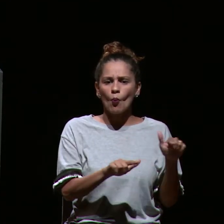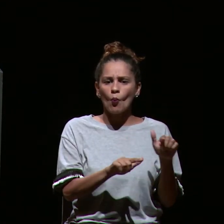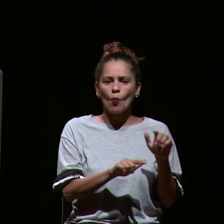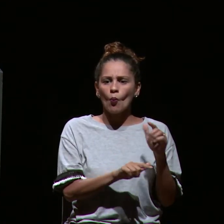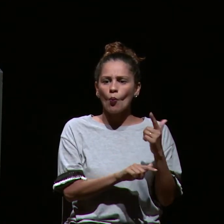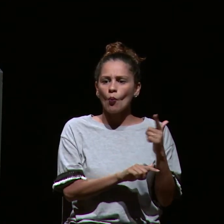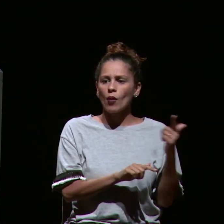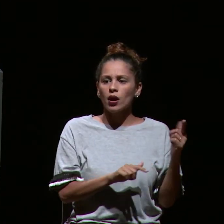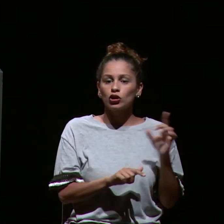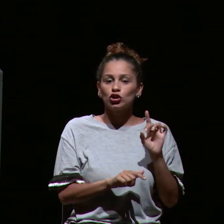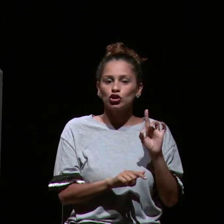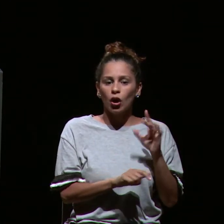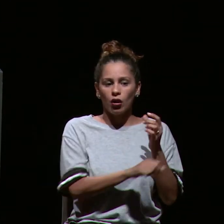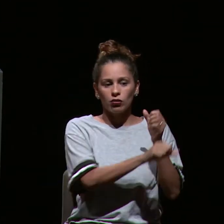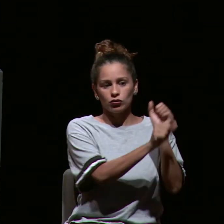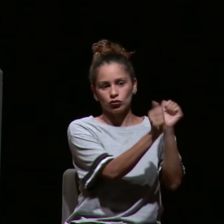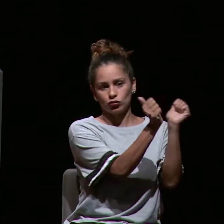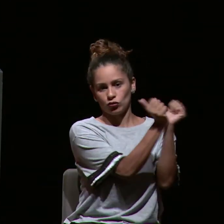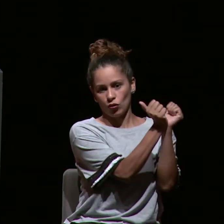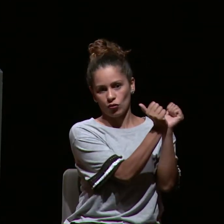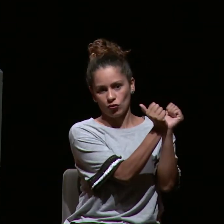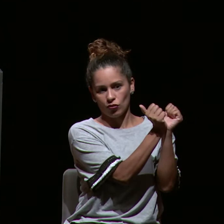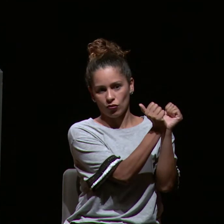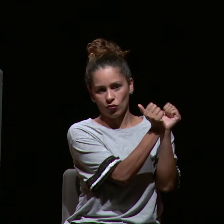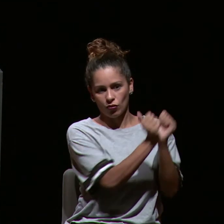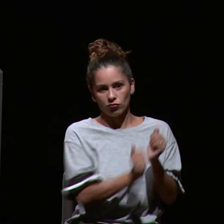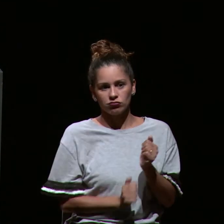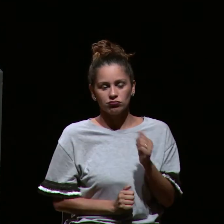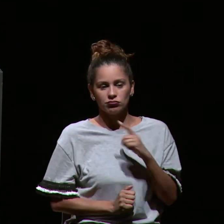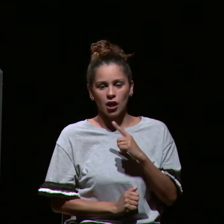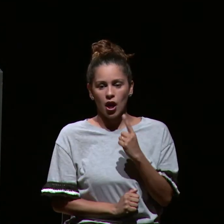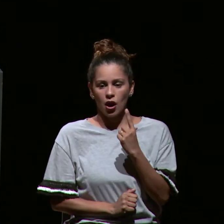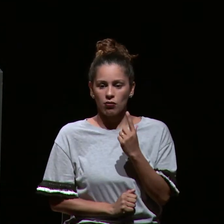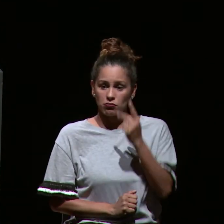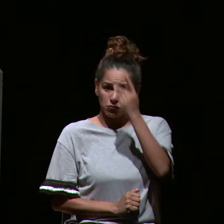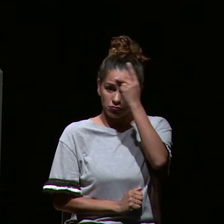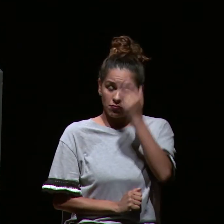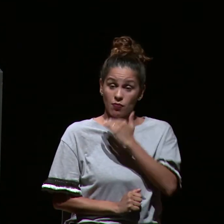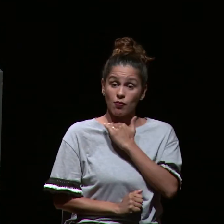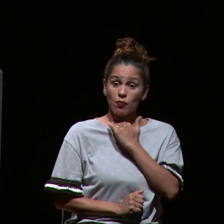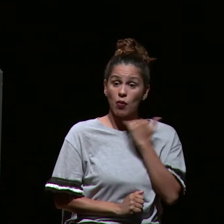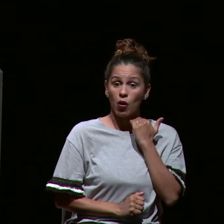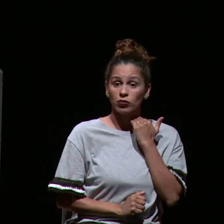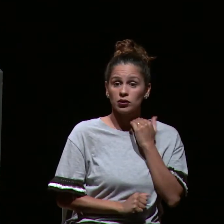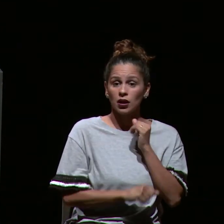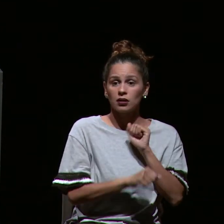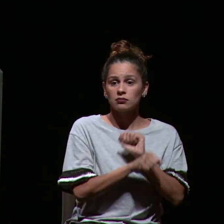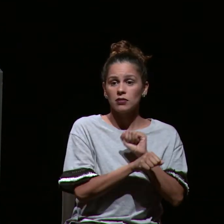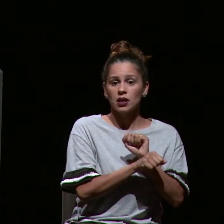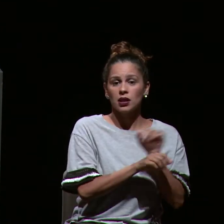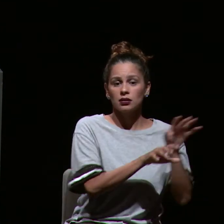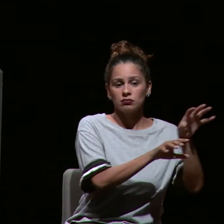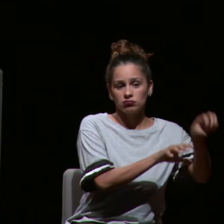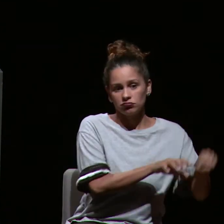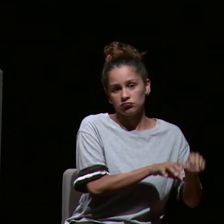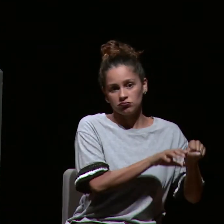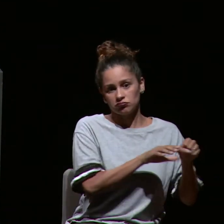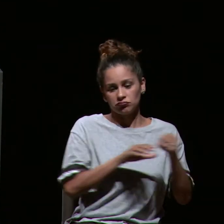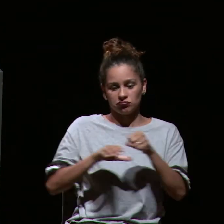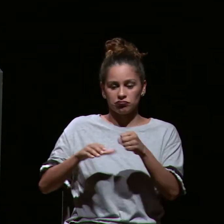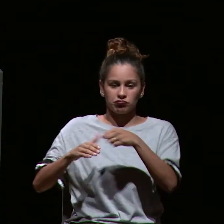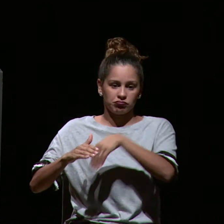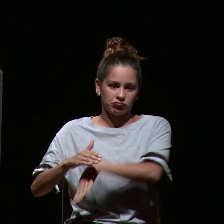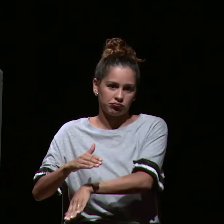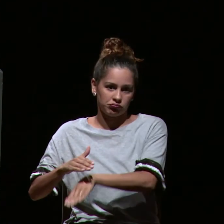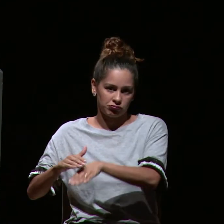estava o tronco e somente se depositava nela algum cadáver até a hora de levá-lo ao povoado e dar-lhe sepultura. Colocado no tronco pelos 2